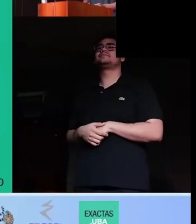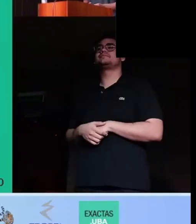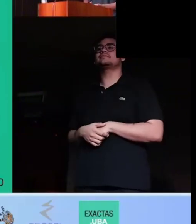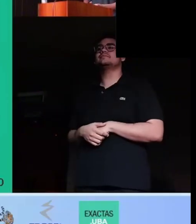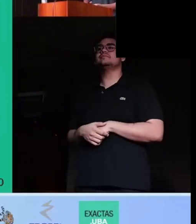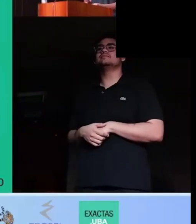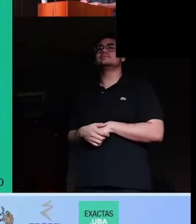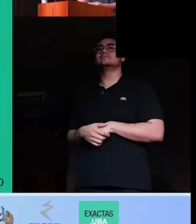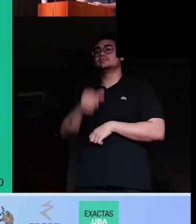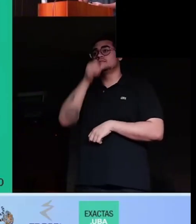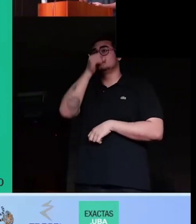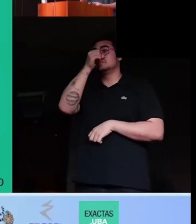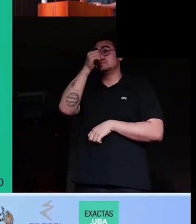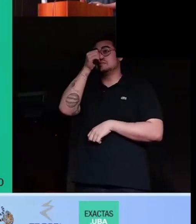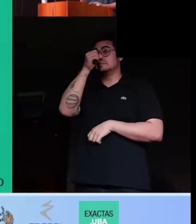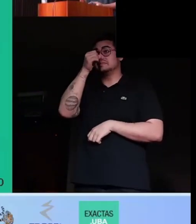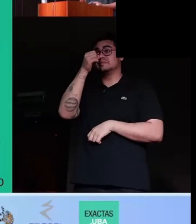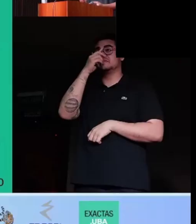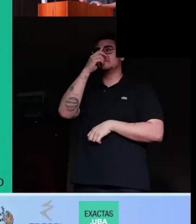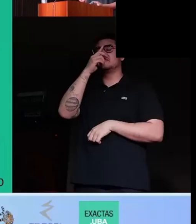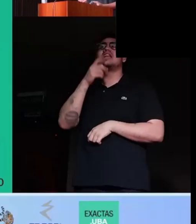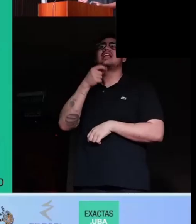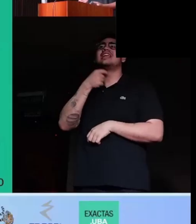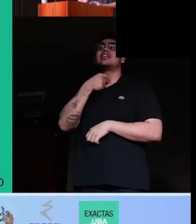es agregar más